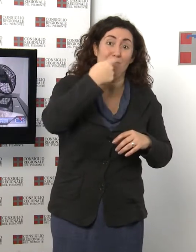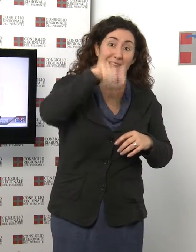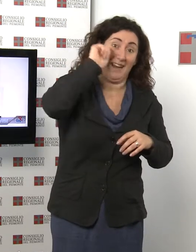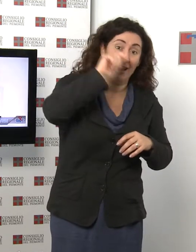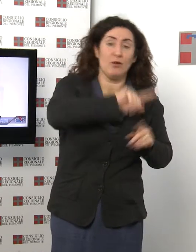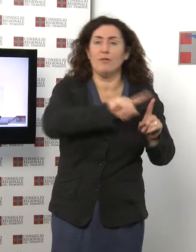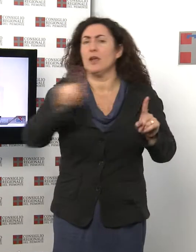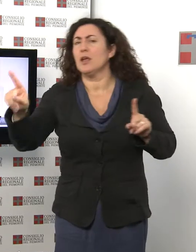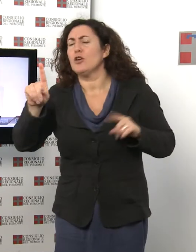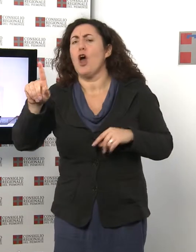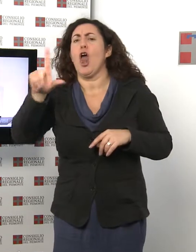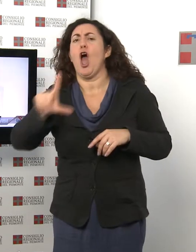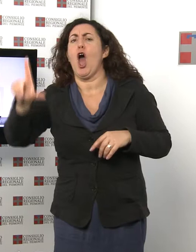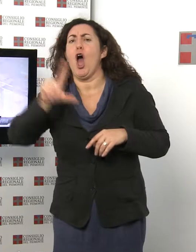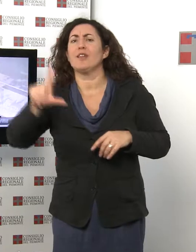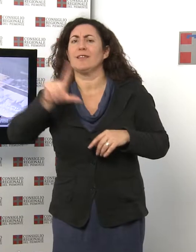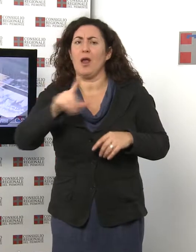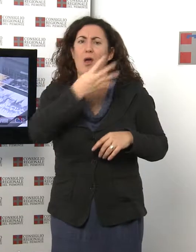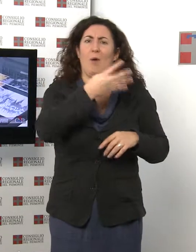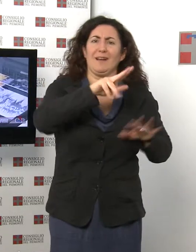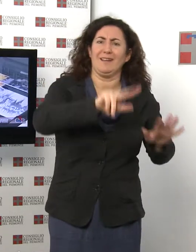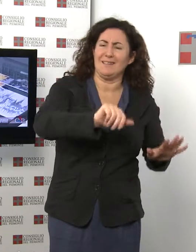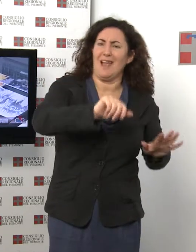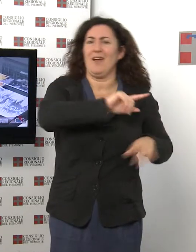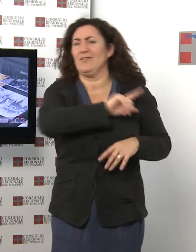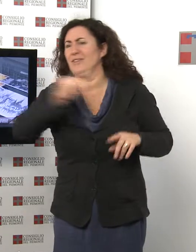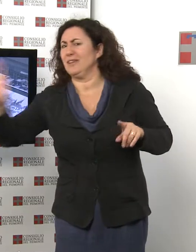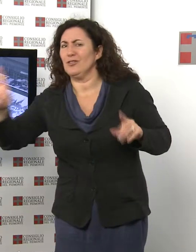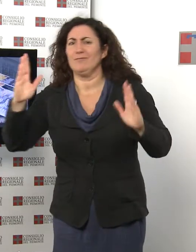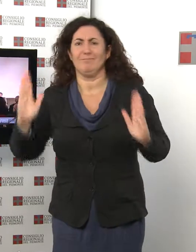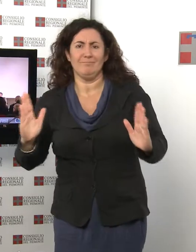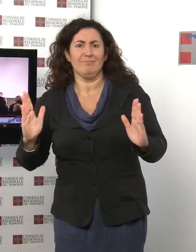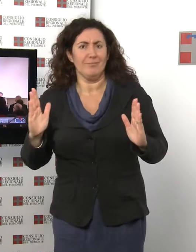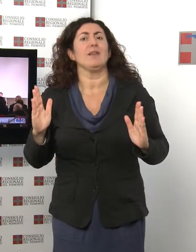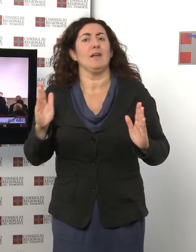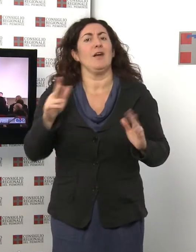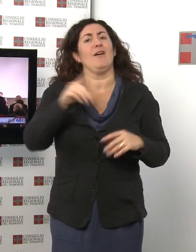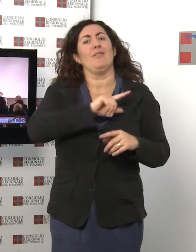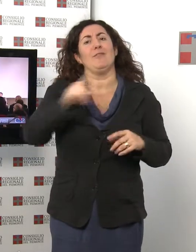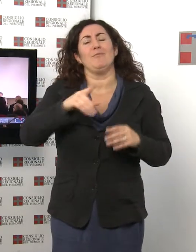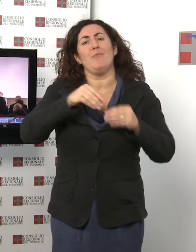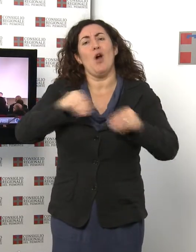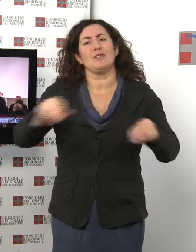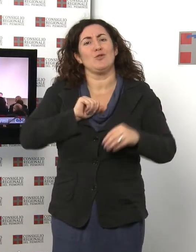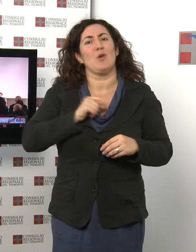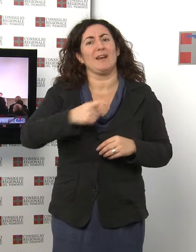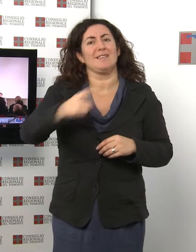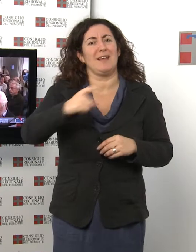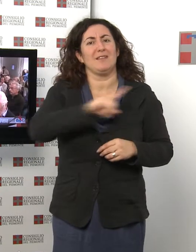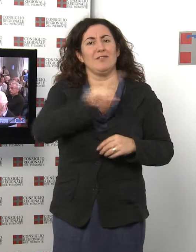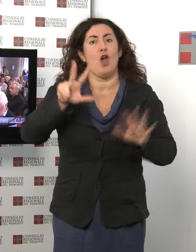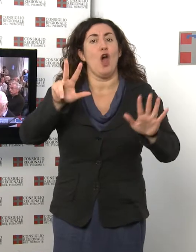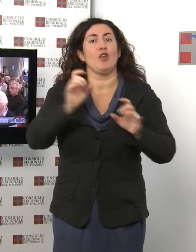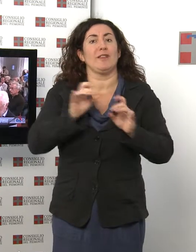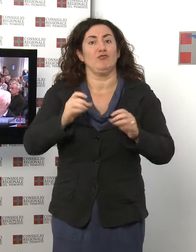1936-1948, è la mostra visitabile a Torino al Museo Diffuso della Resistenza fino all'8 dicembre. Realizzata dal Memorial de la Shoah di